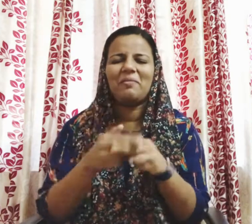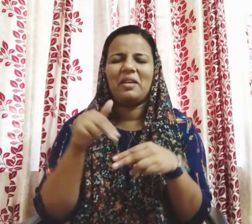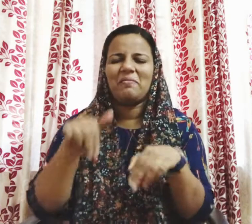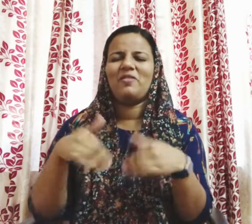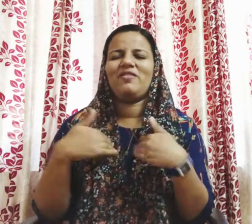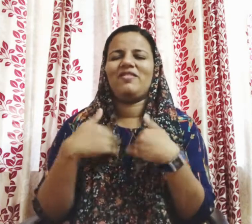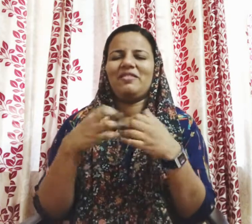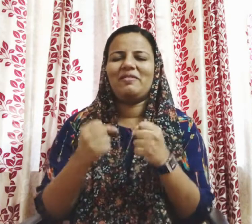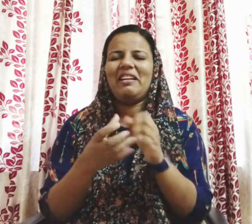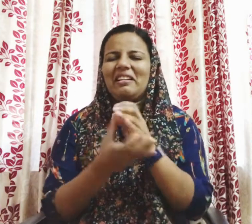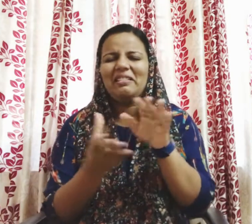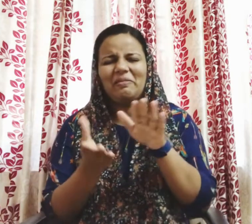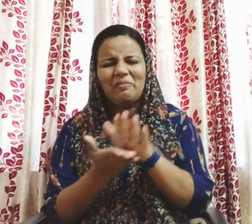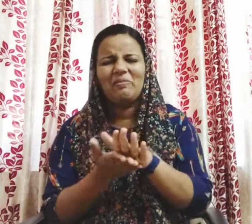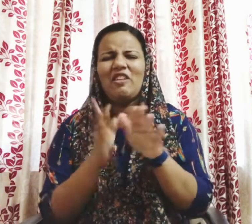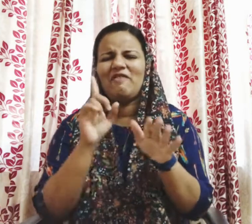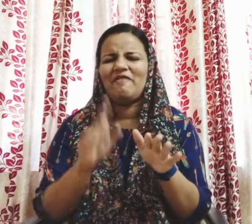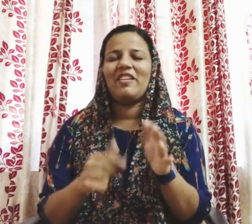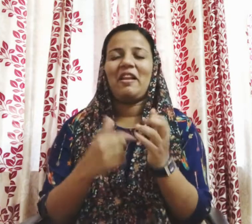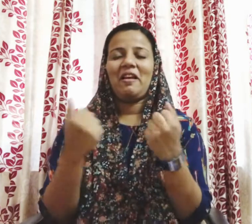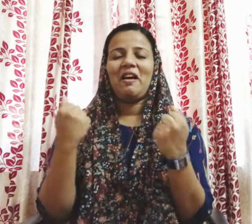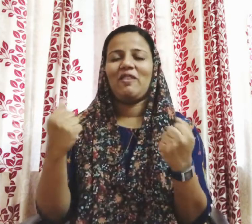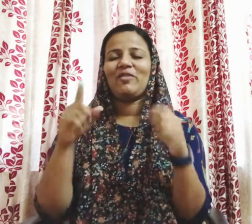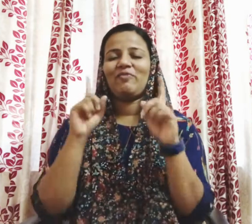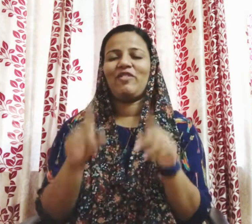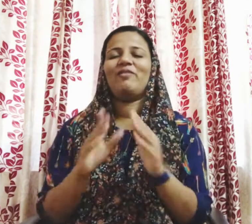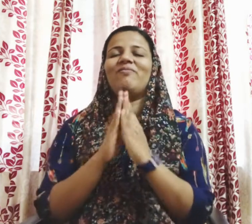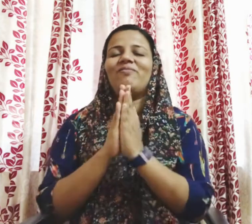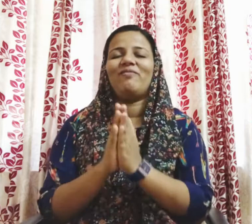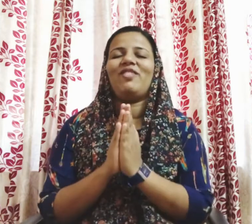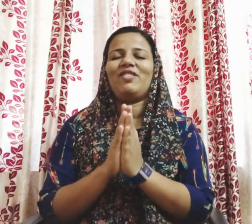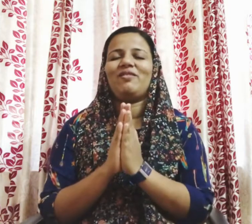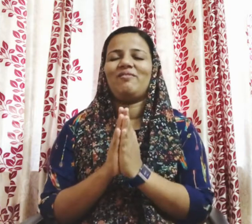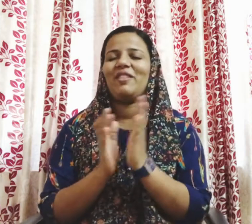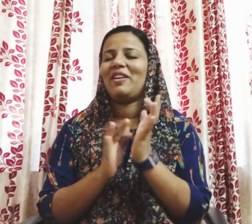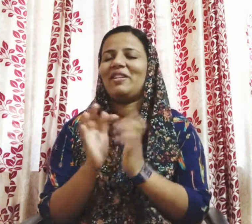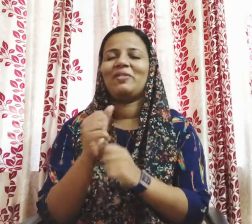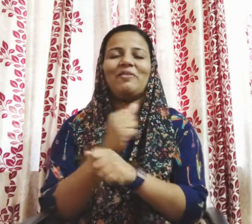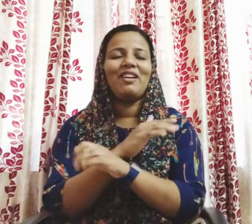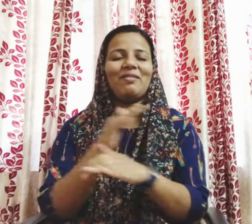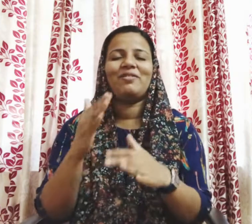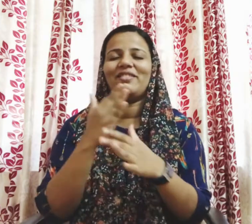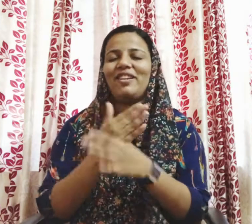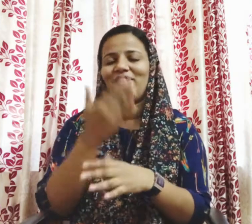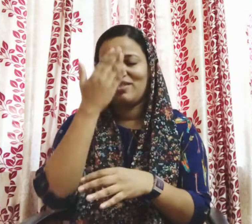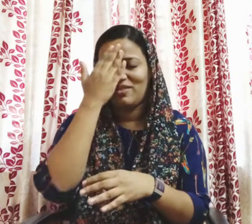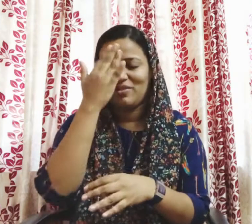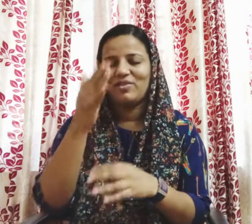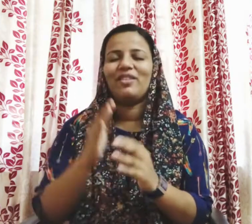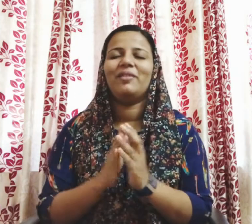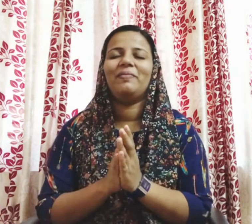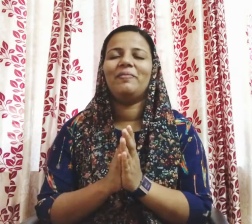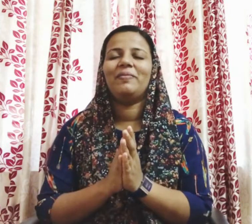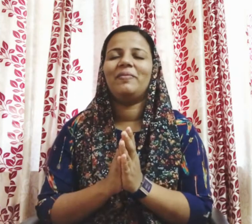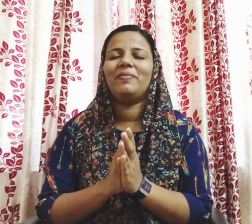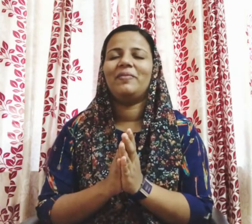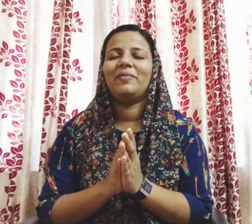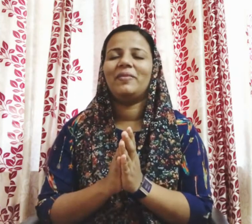യേശുവിൻ്റെ നാമത്തിൽ ആ നീർ വലിഞ്ഞ് അവർ ആരോഗ്യമുള്ളവരായി തീരട്ടെ. കഥാവേ, അങ്ങ് അത്ഭുതം ചെയ്തതിന് നന്ദി പറയുന്നു. അങ്ങ് അത്ഭുതം ചെയ്തതിന് നന്ദി